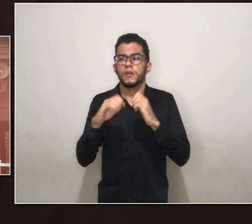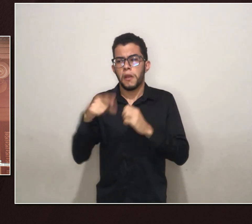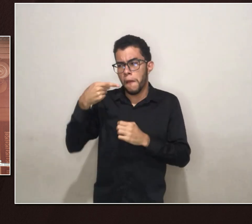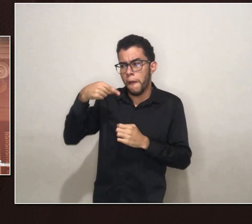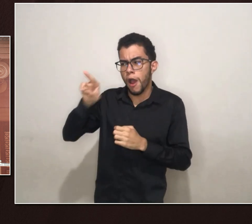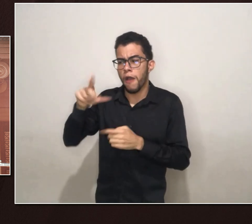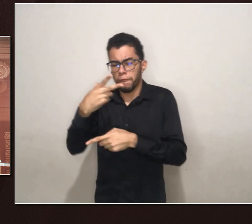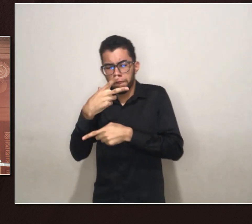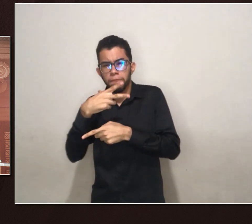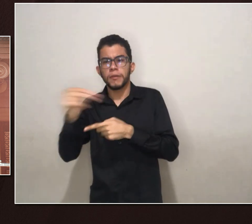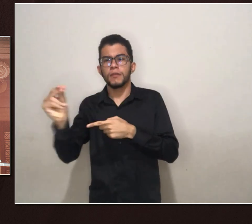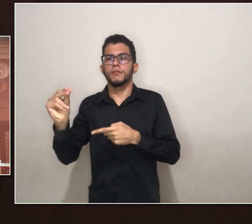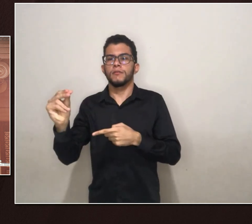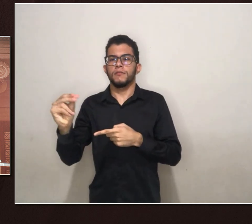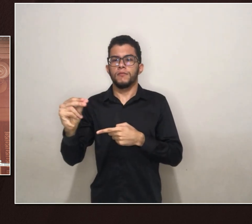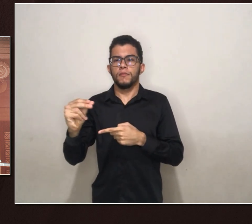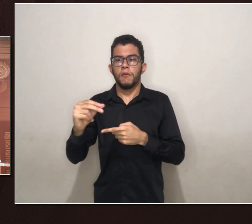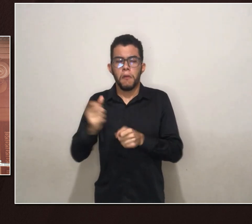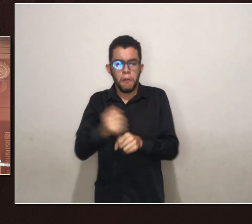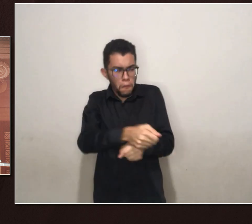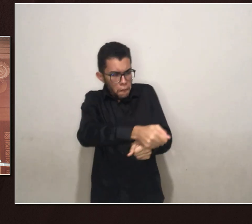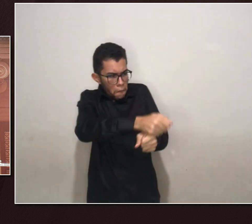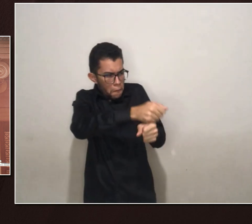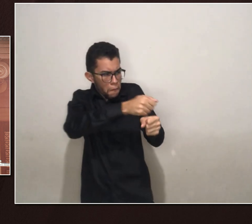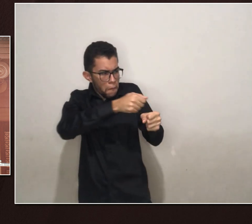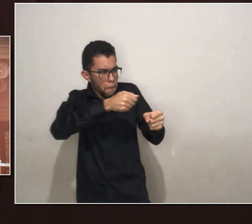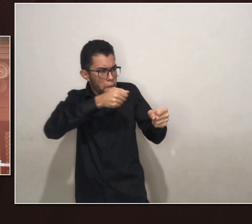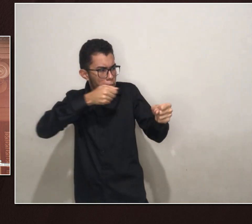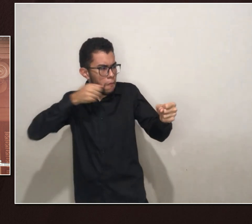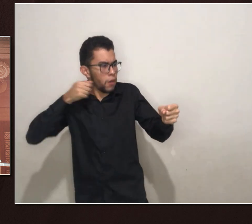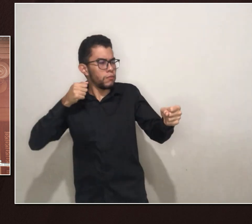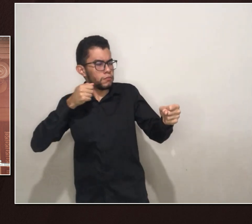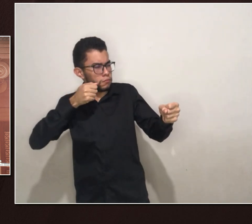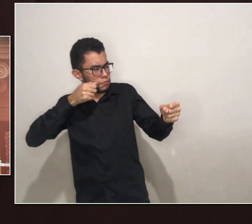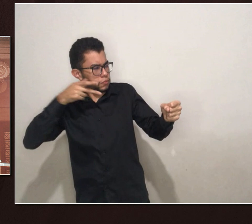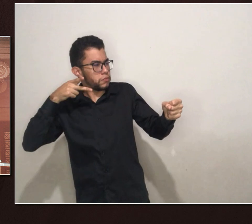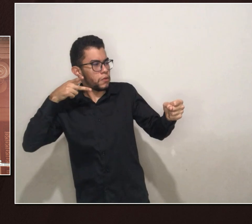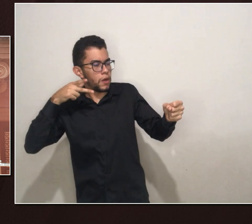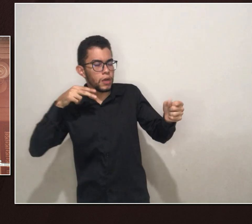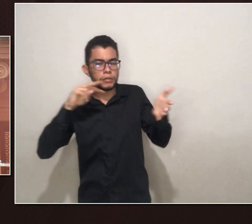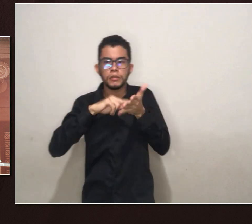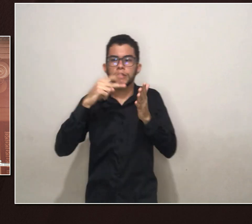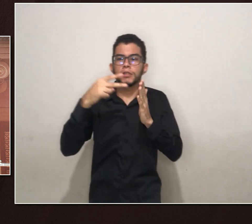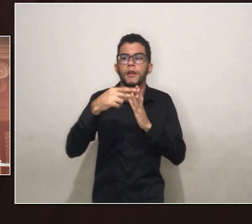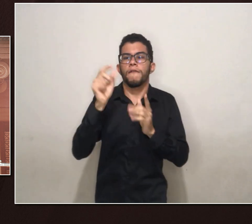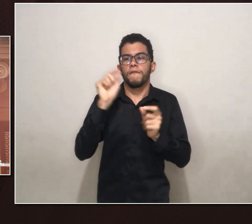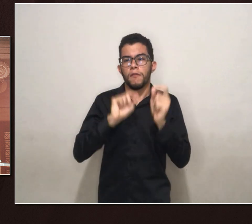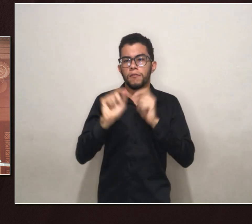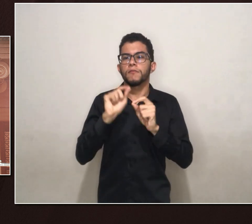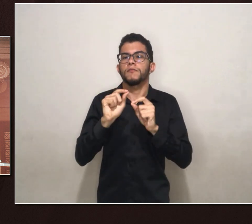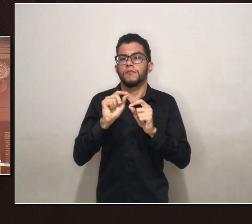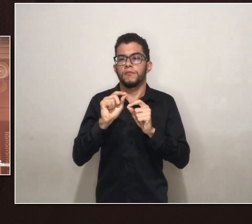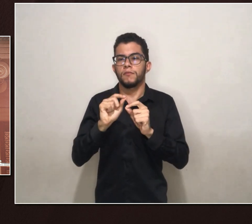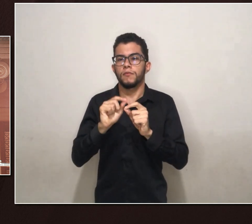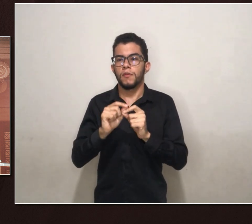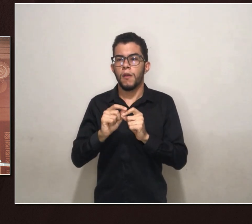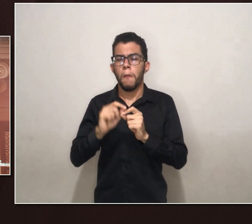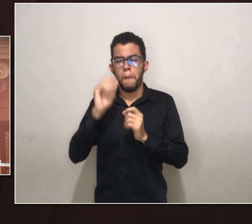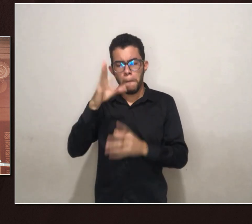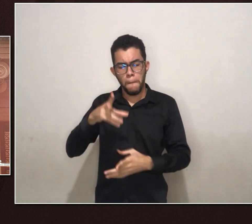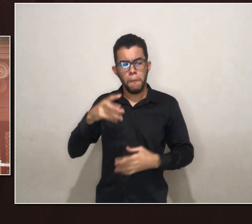vencer com o arco na mão, e o arco representa a fonte de seu poder.